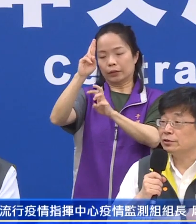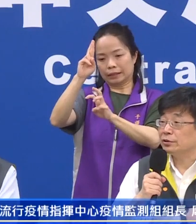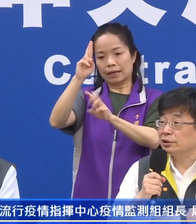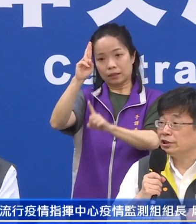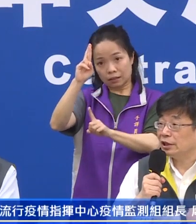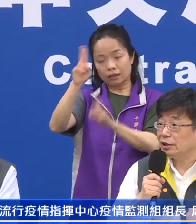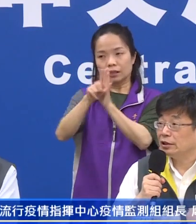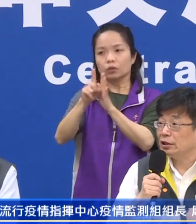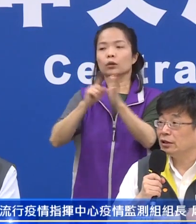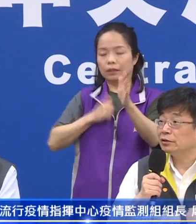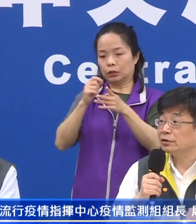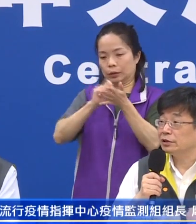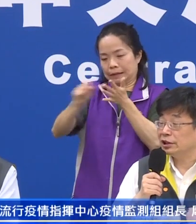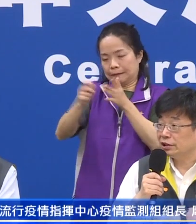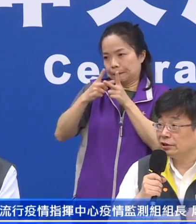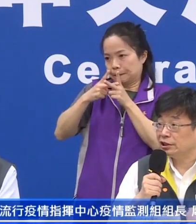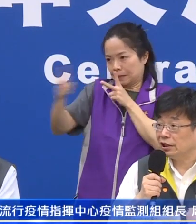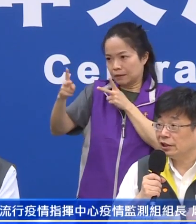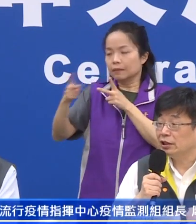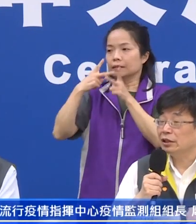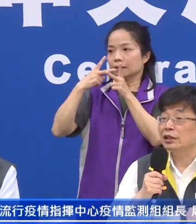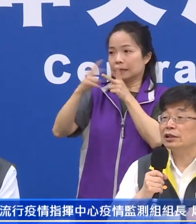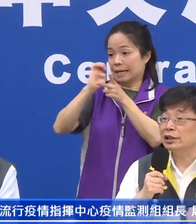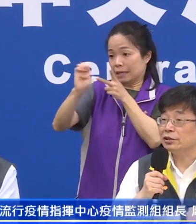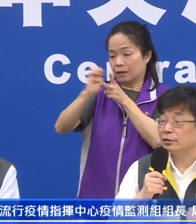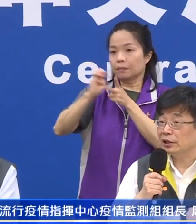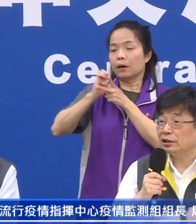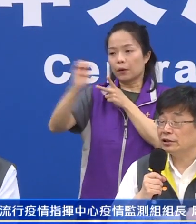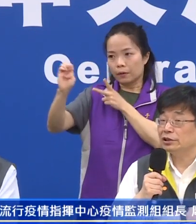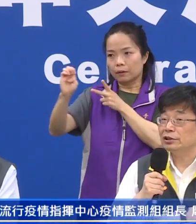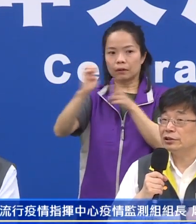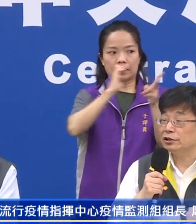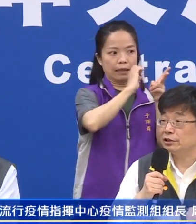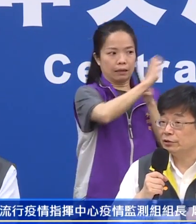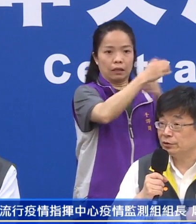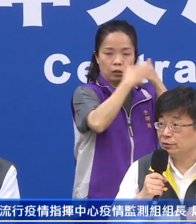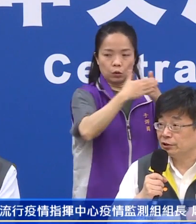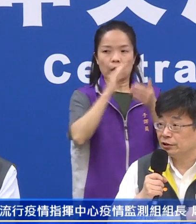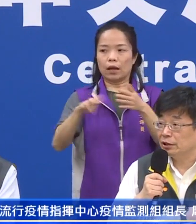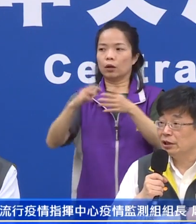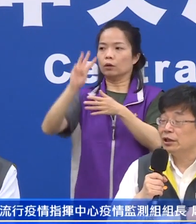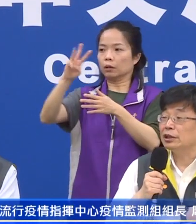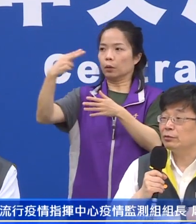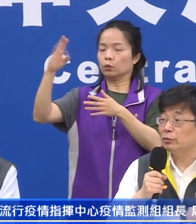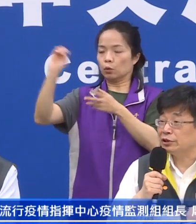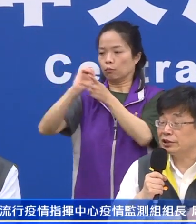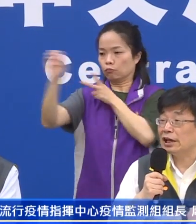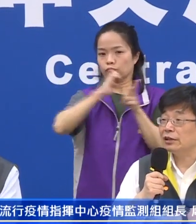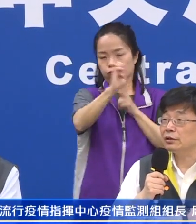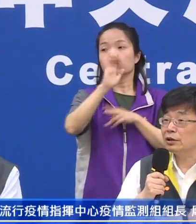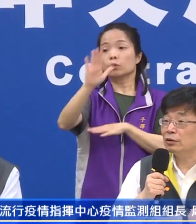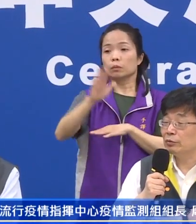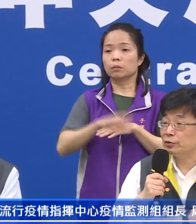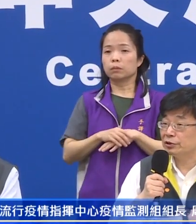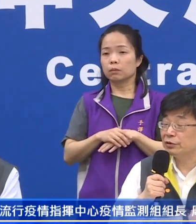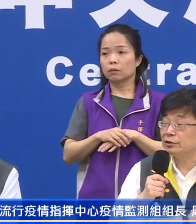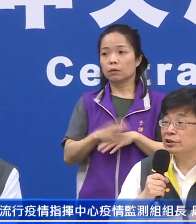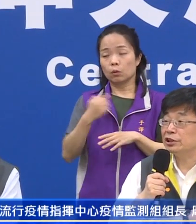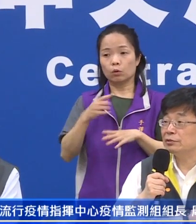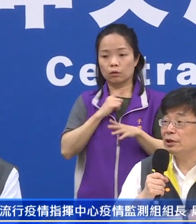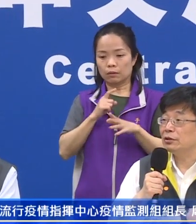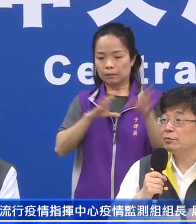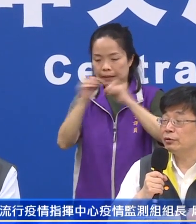的确有送信函，好，电子信函啊，给对岸以及世界卫生组织。那我们是在我们所